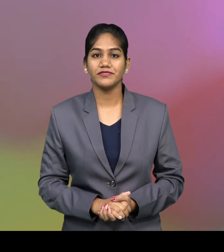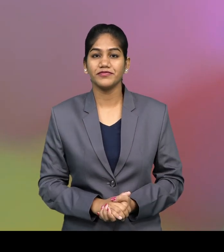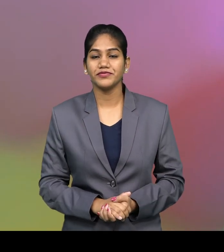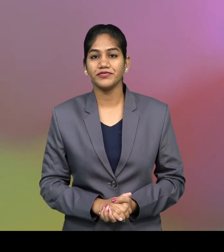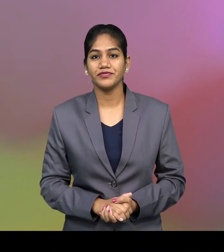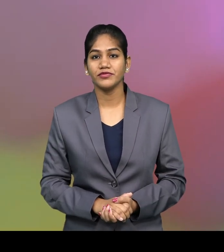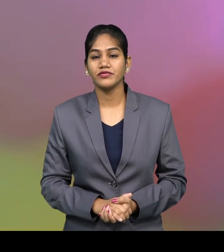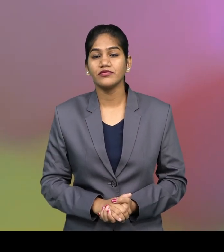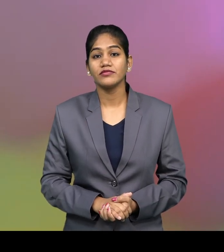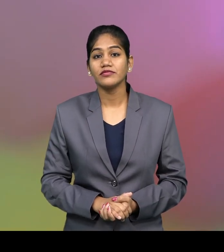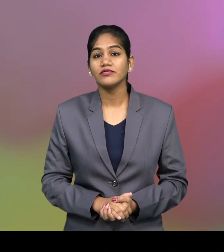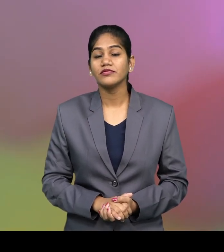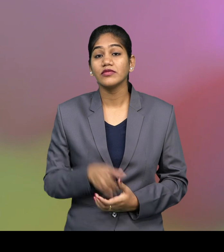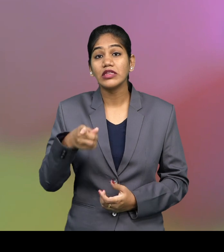ప్రమాద సంబంధిత విపత్తులు.